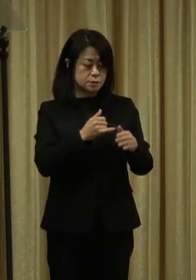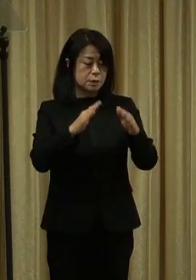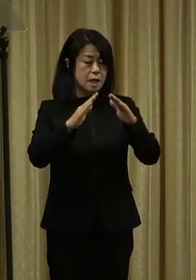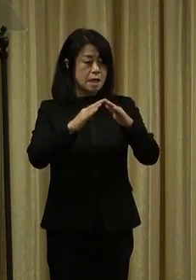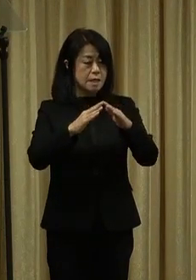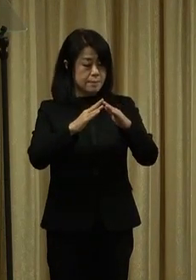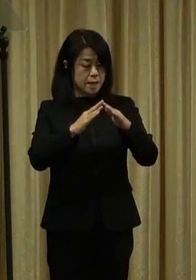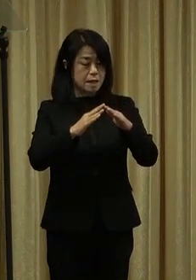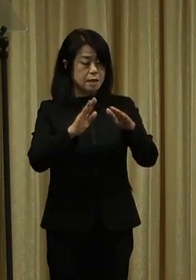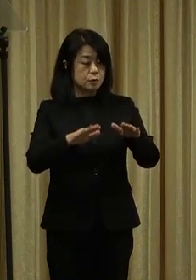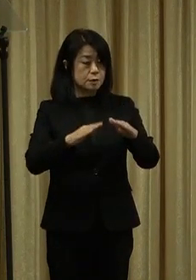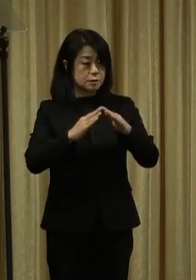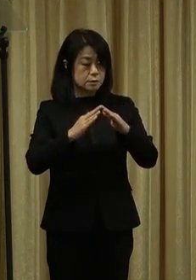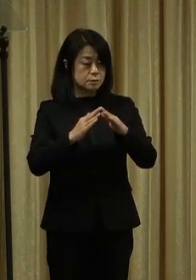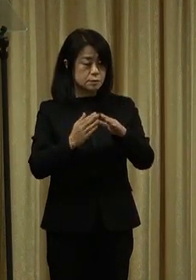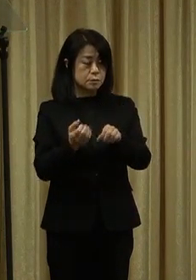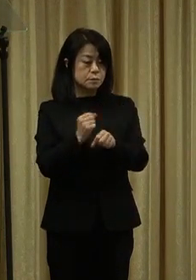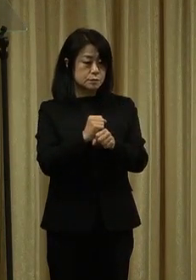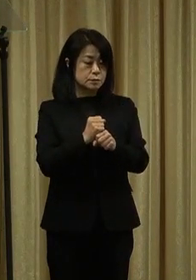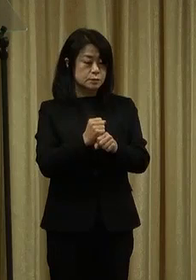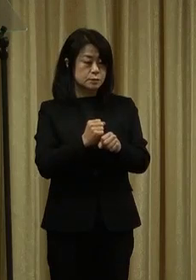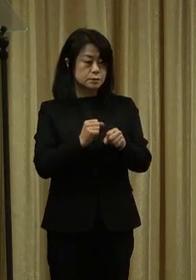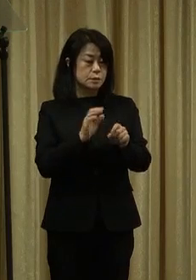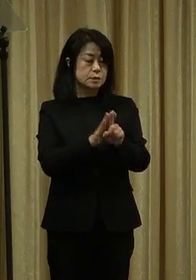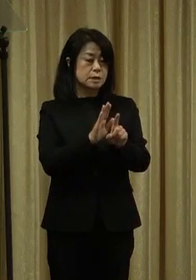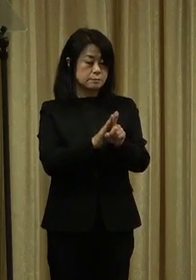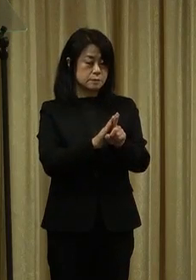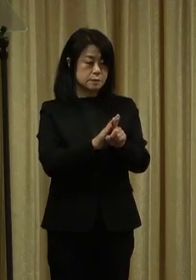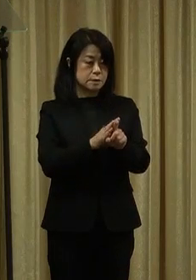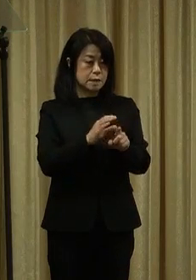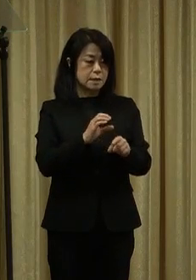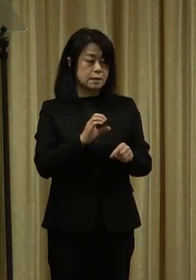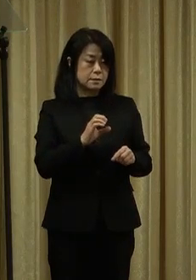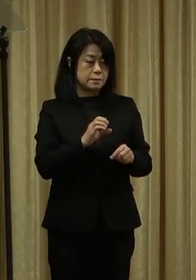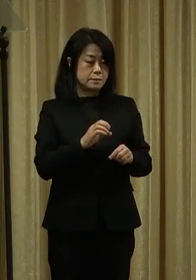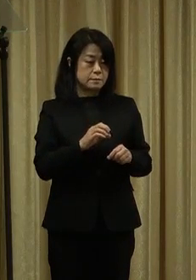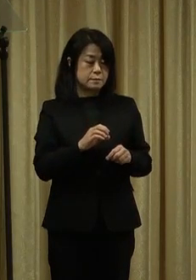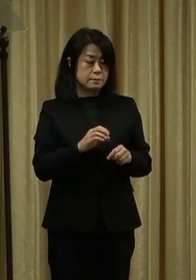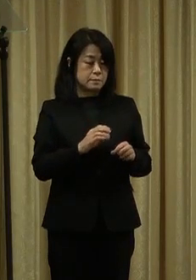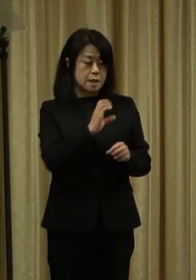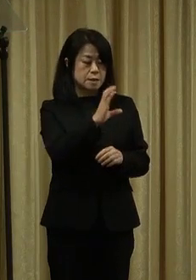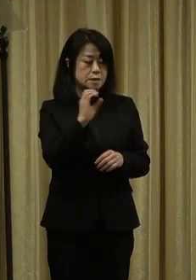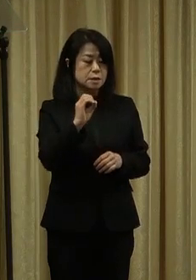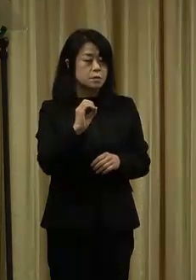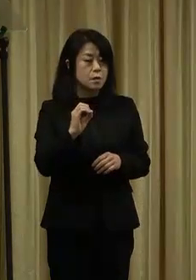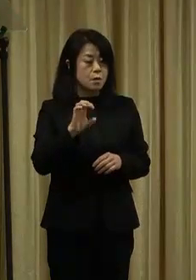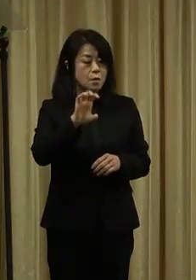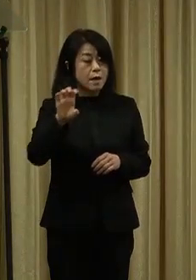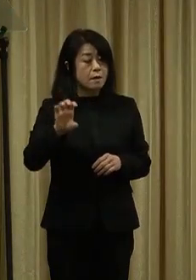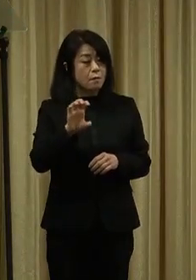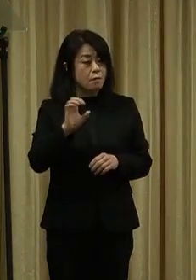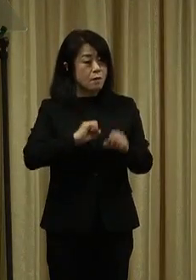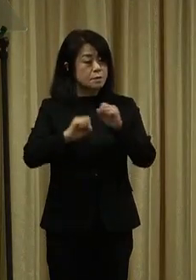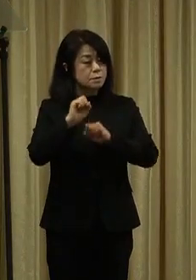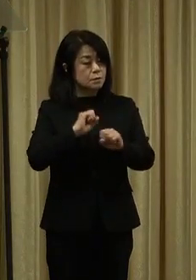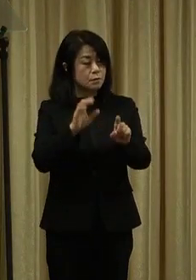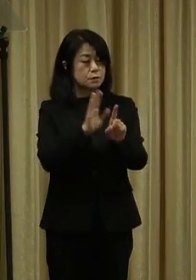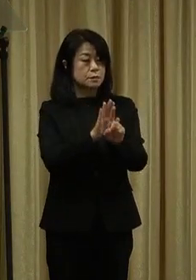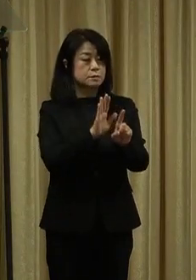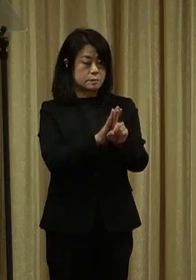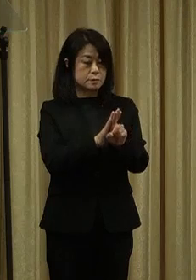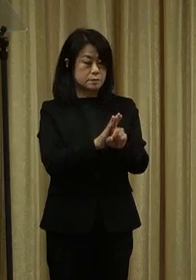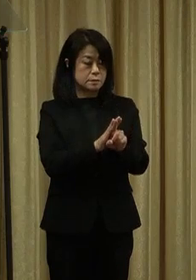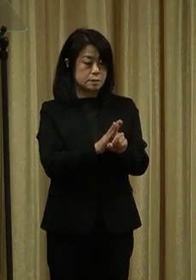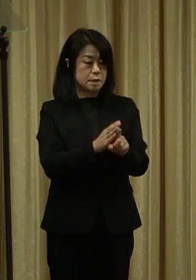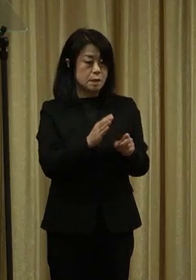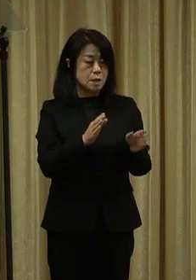に、デコ活の普及啓発に必要な予算を計上しました。このほか伏木富山港